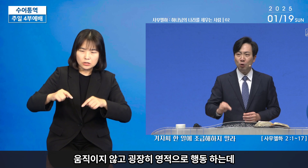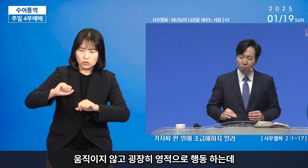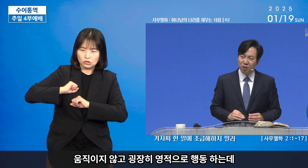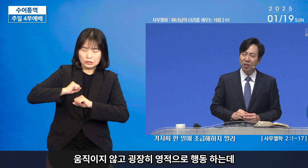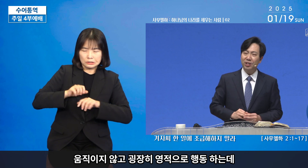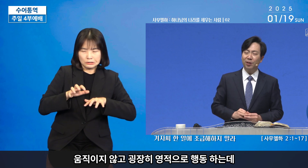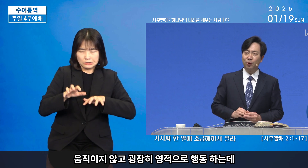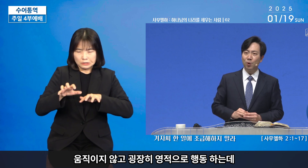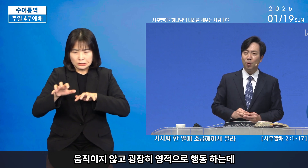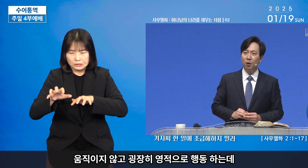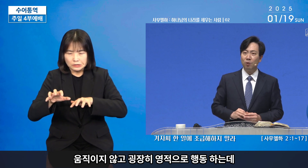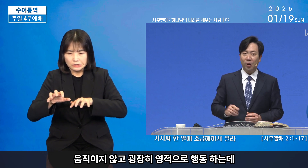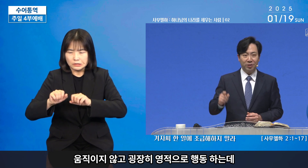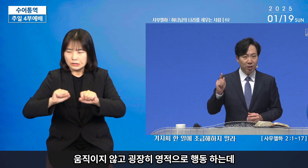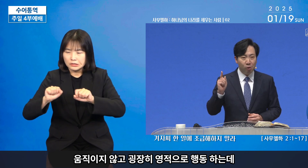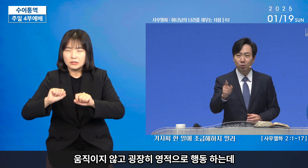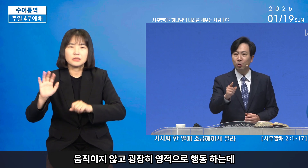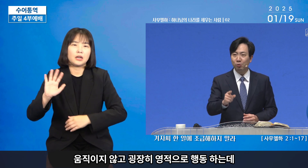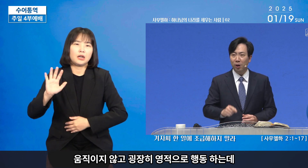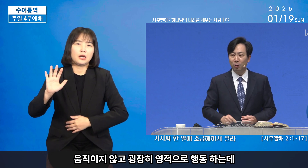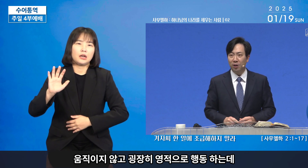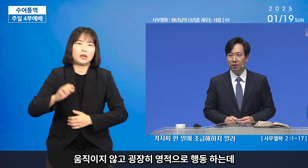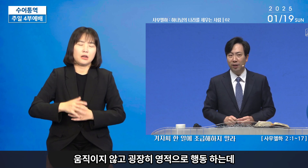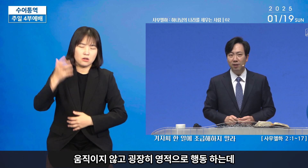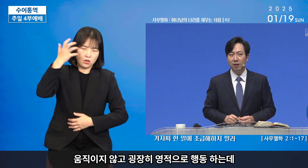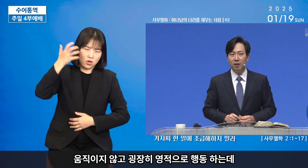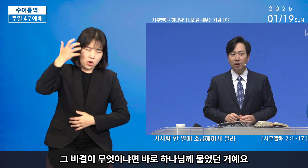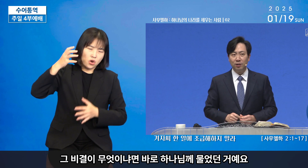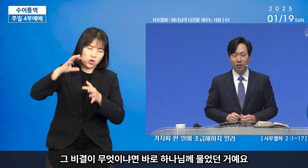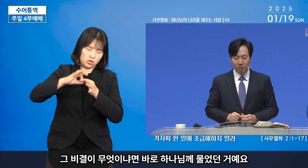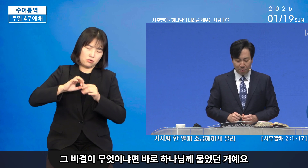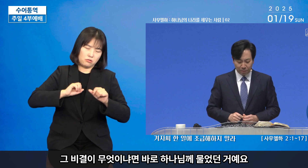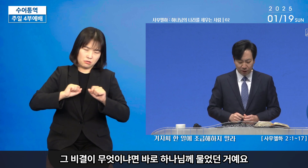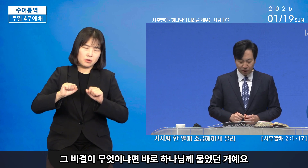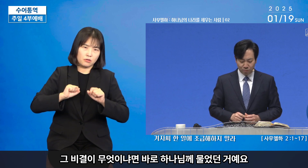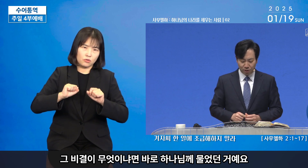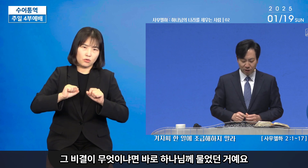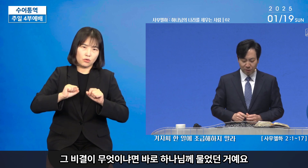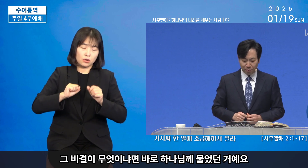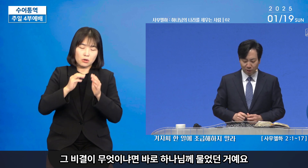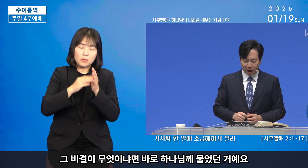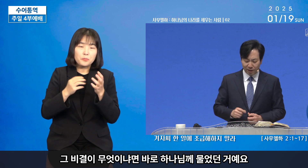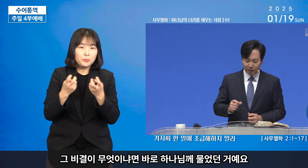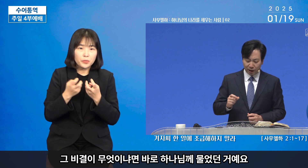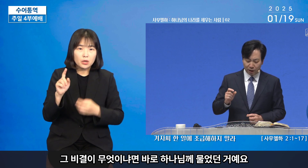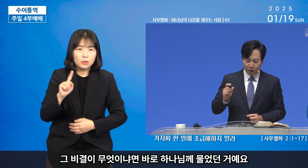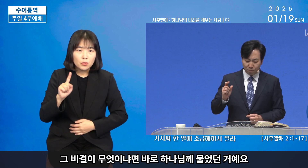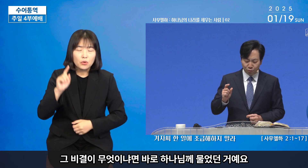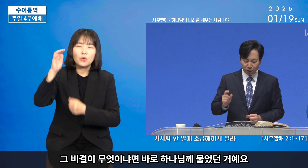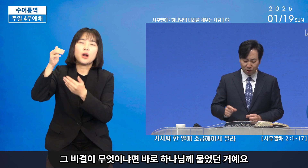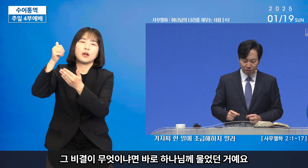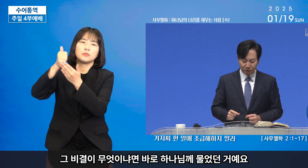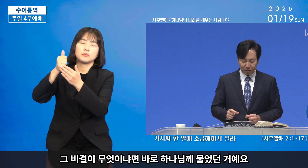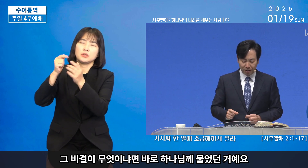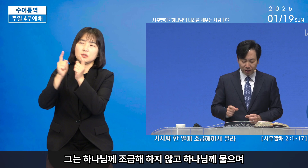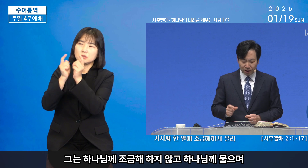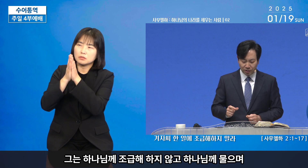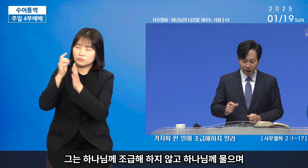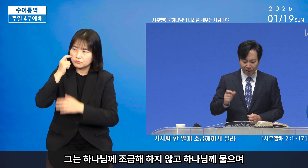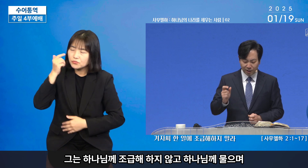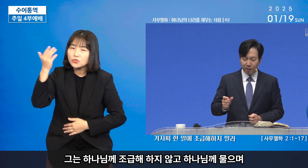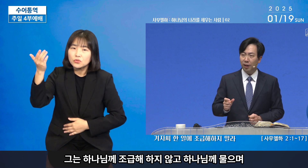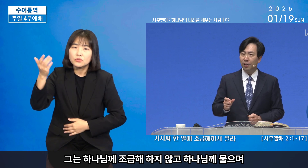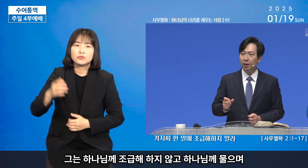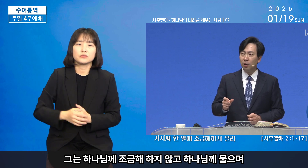이끌고 움직이지 않고 굉장히 영적으로 행동하는데 그 비결이 무엇이냐면 바로 하나님께 물었던 거예요.